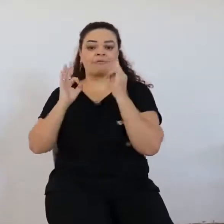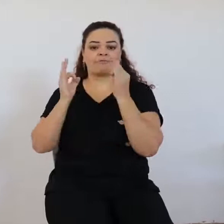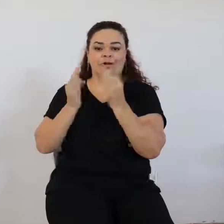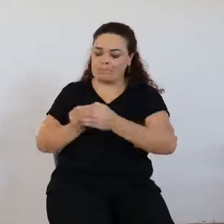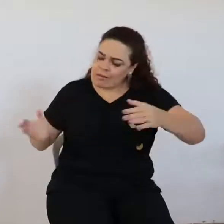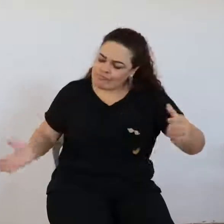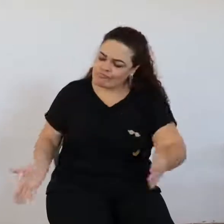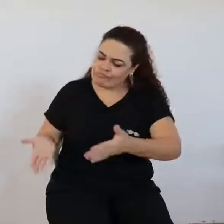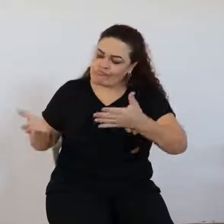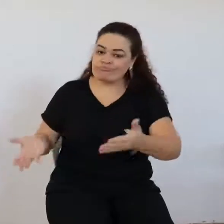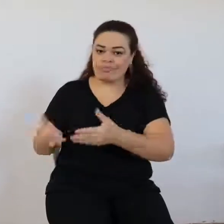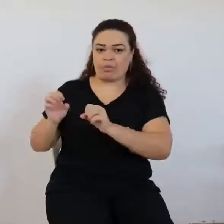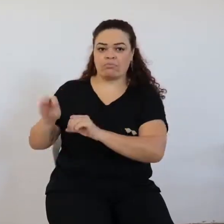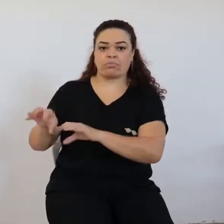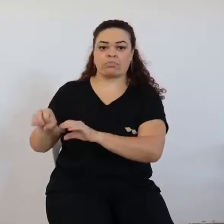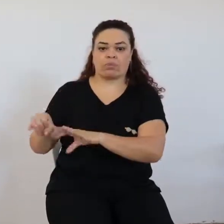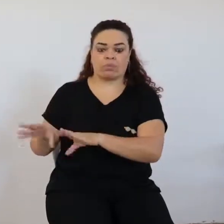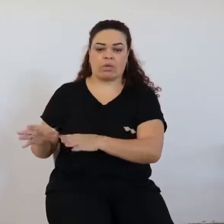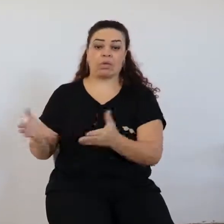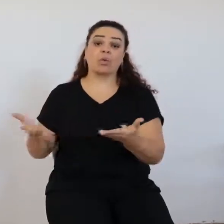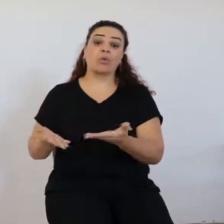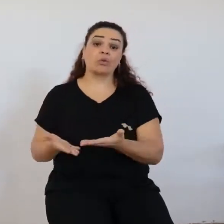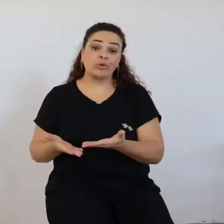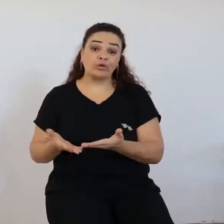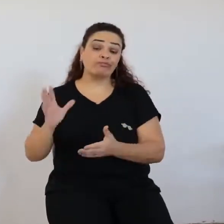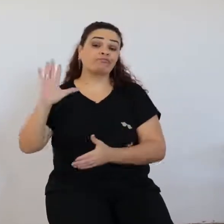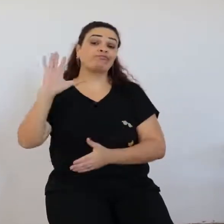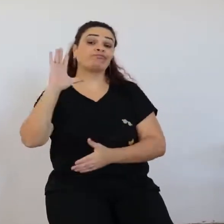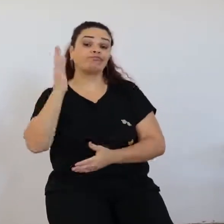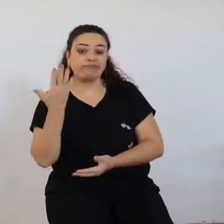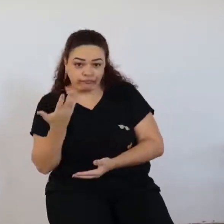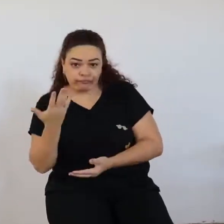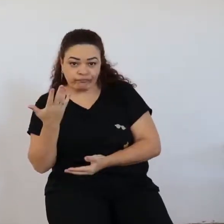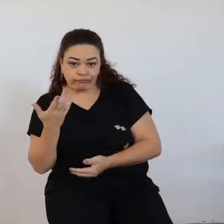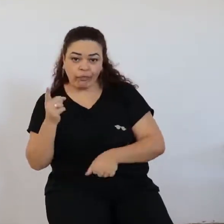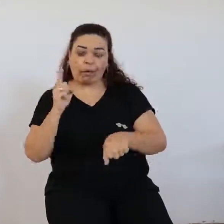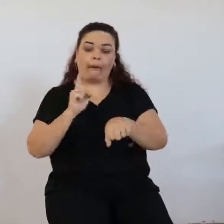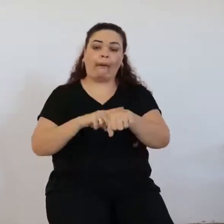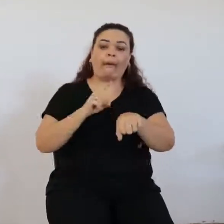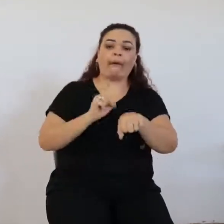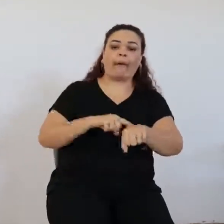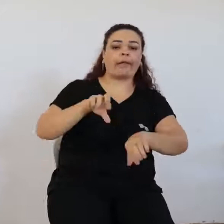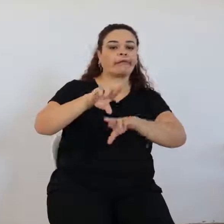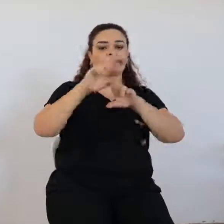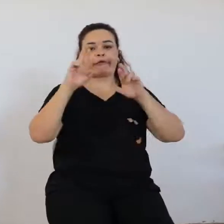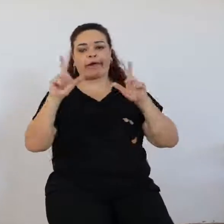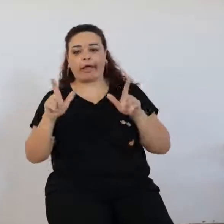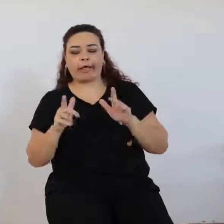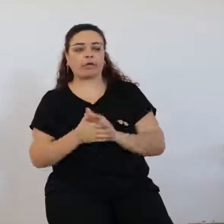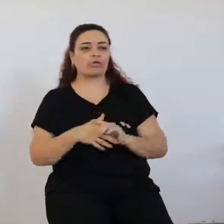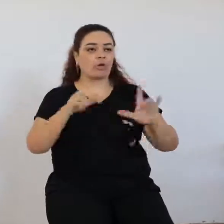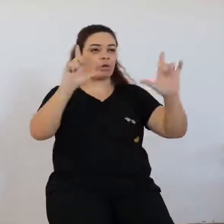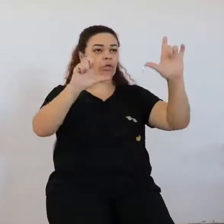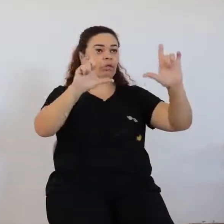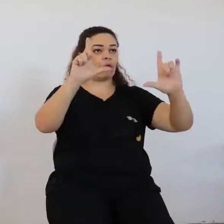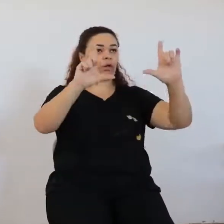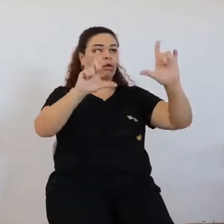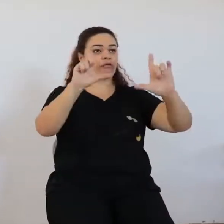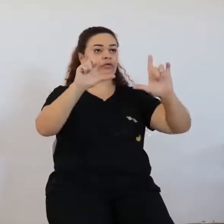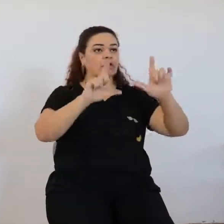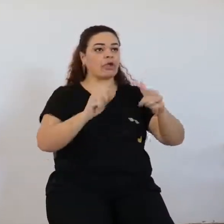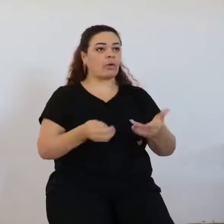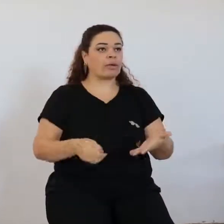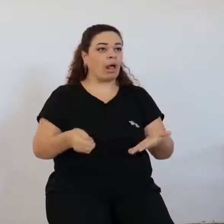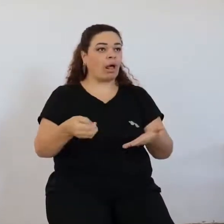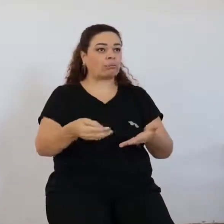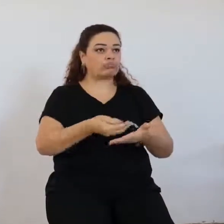com a gente. O que está acontecendo hoje em dia? Cada um come no horário, muitas vezes come na frente da televisão, às vezes para